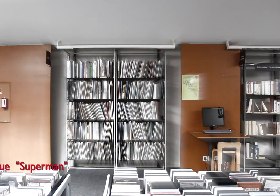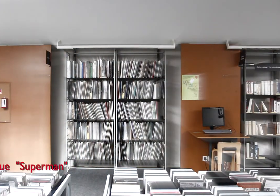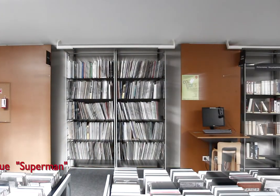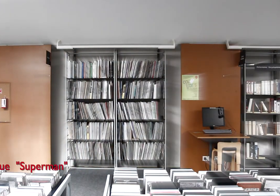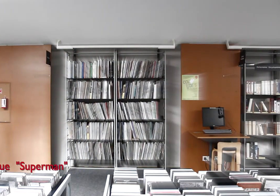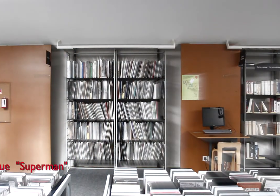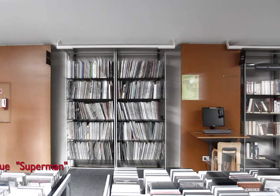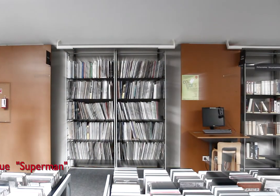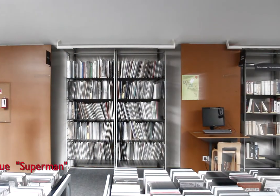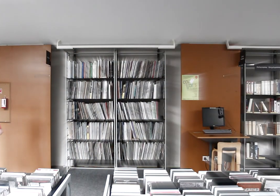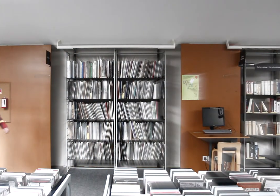... ... ... ... Sous